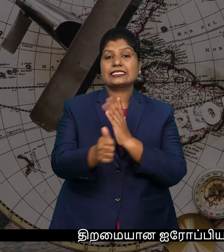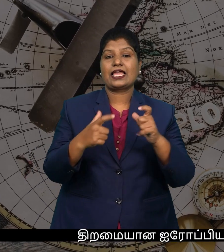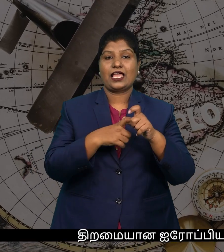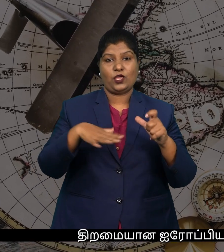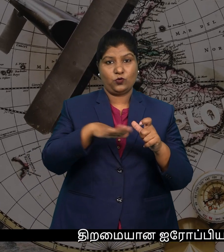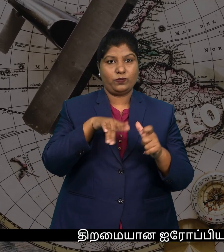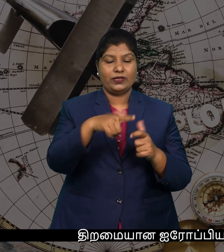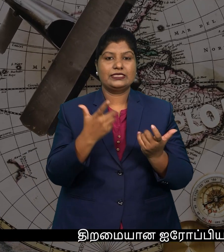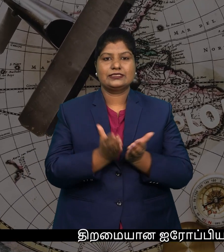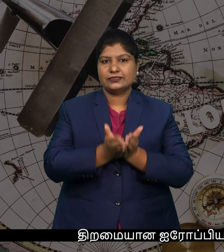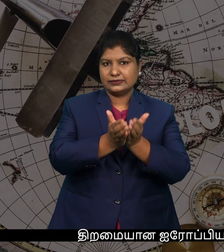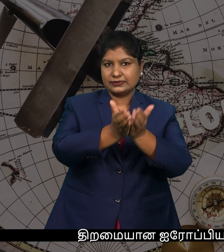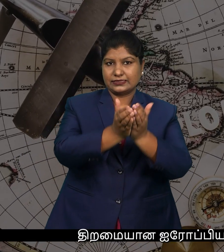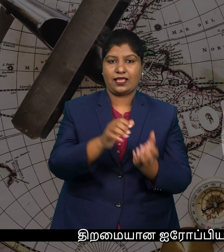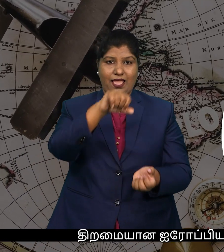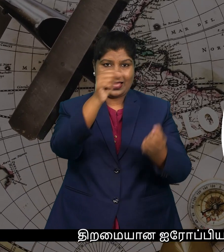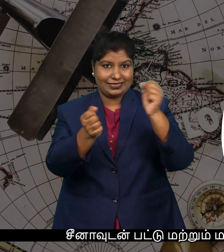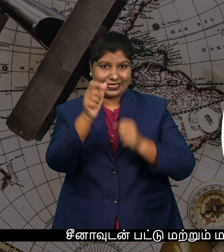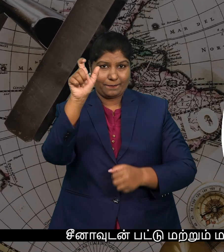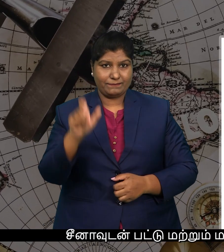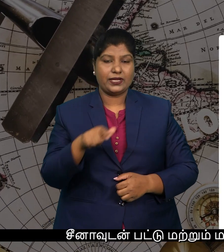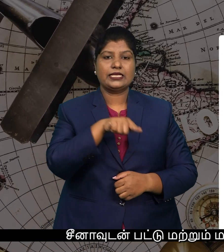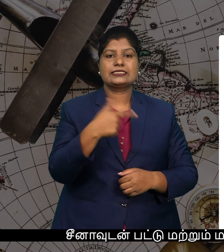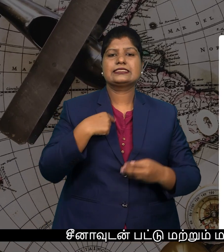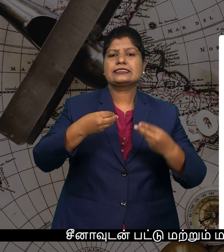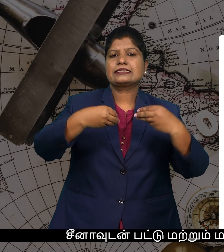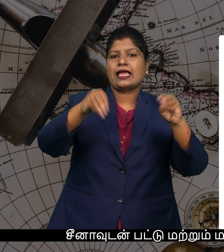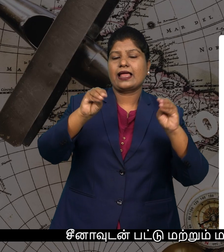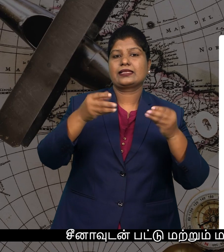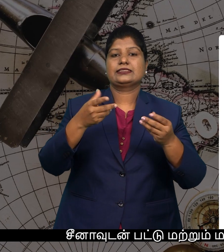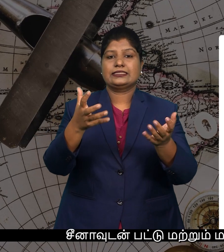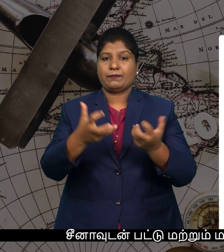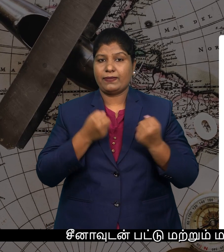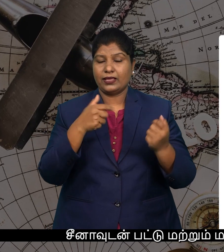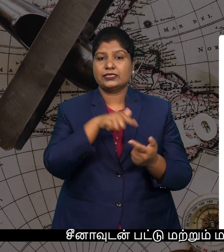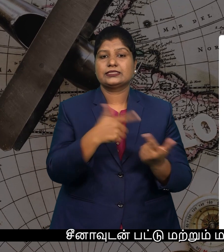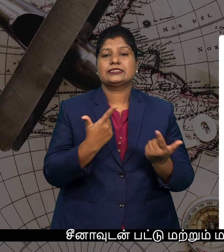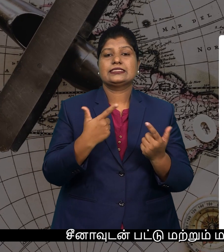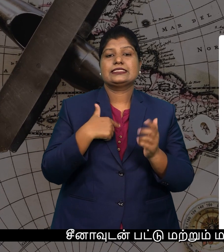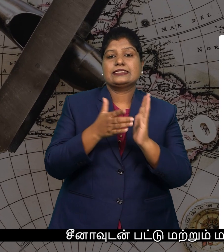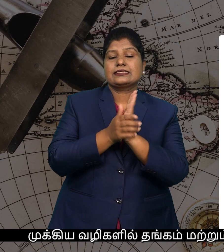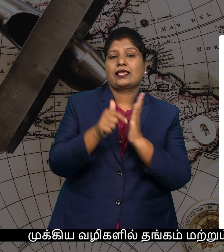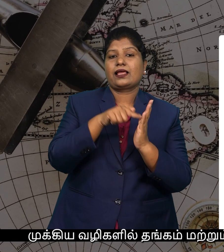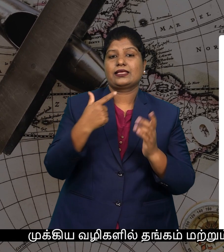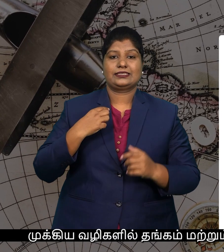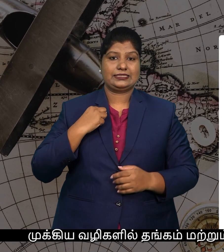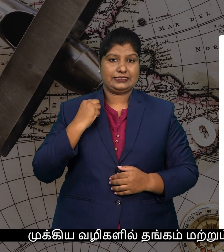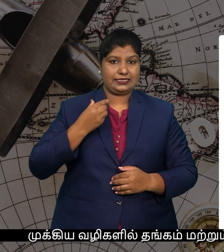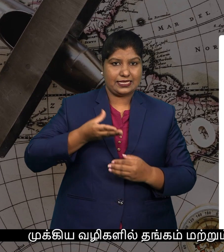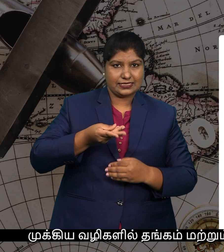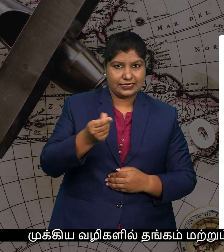திறமையான ஐரோப்பிய மாலுமிகள் இந்தியா மற்றும் சீனாவுடன் பட்டு மற்றும் மசாலா பொருட்களை 2 முக்கிய